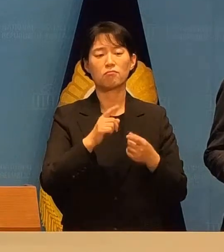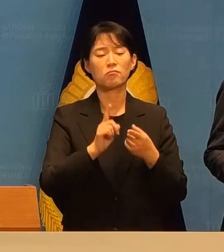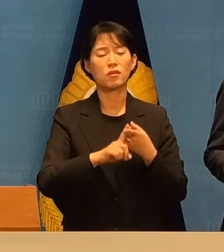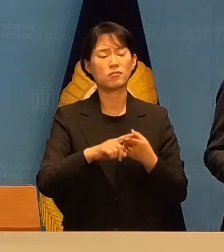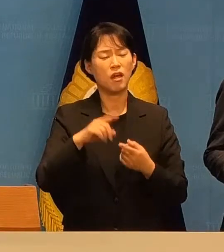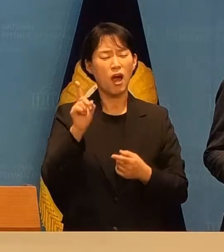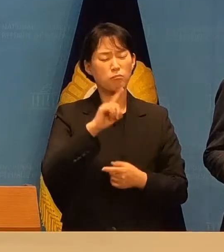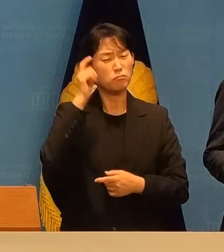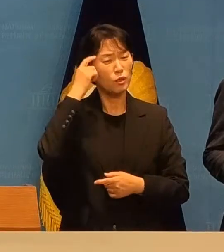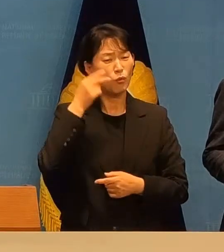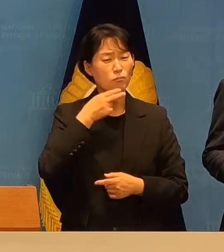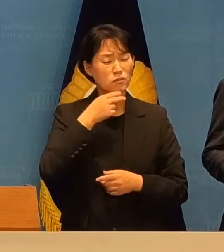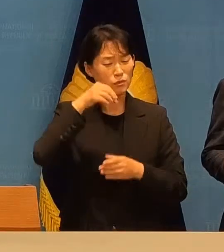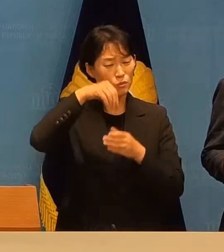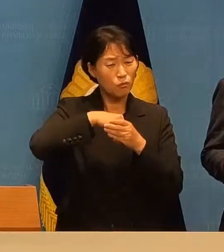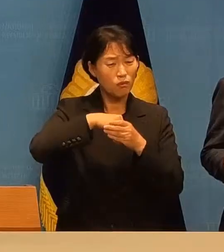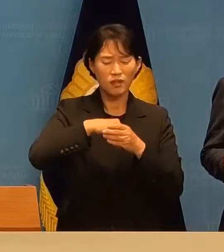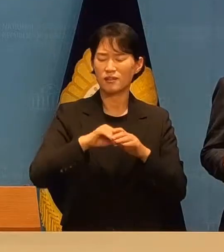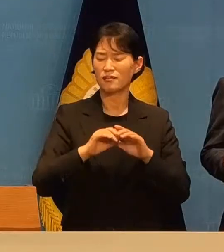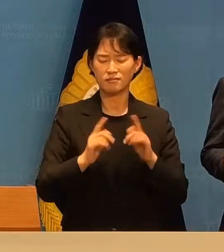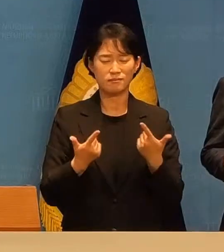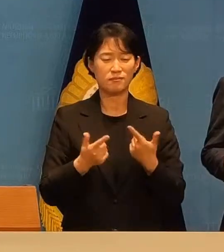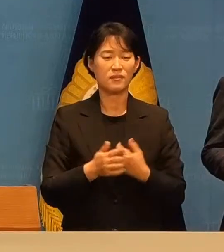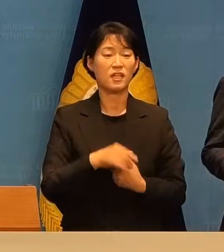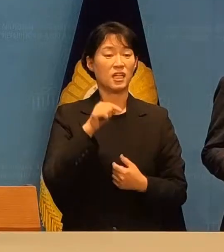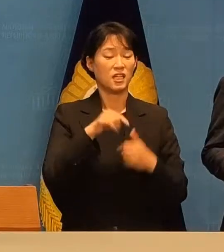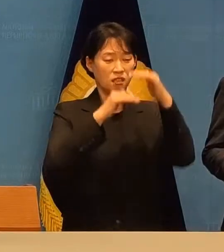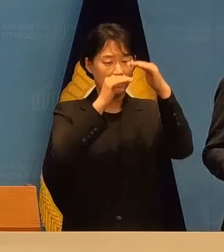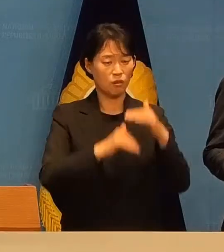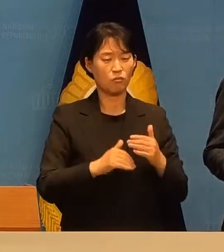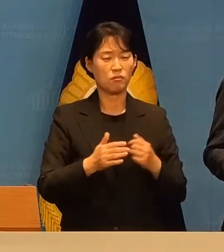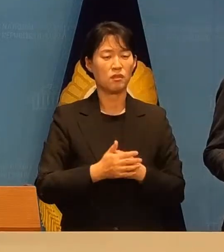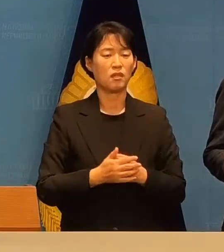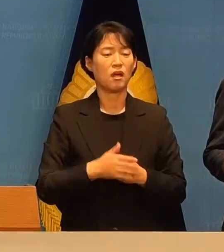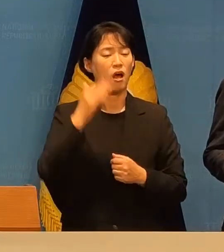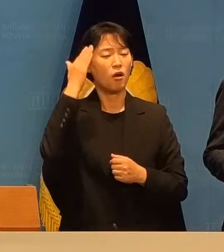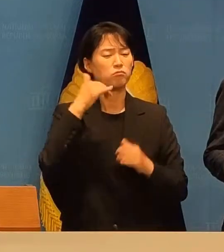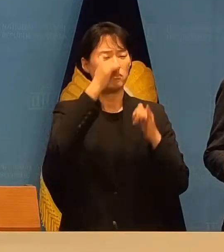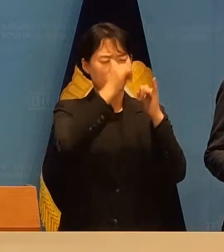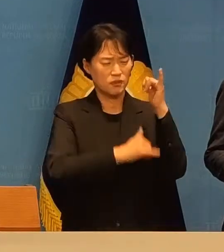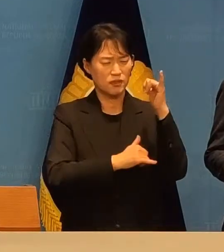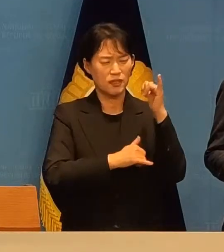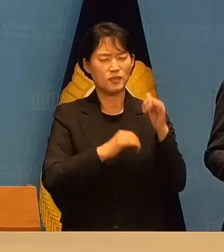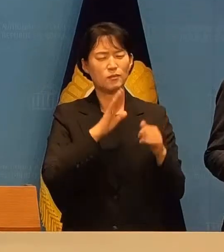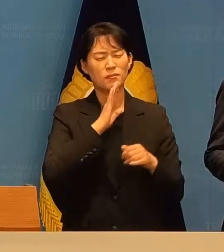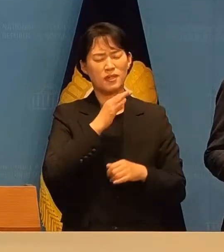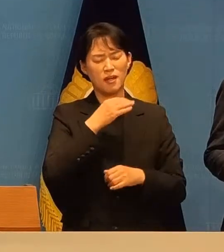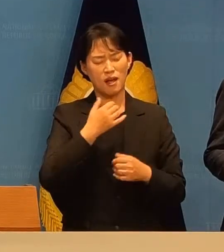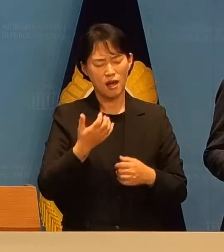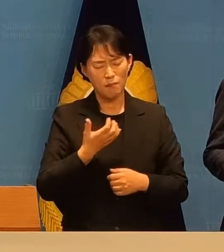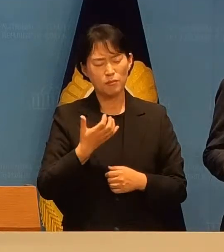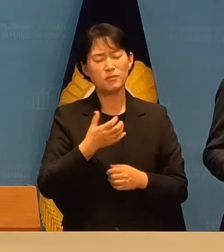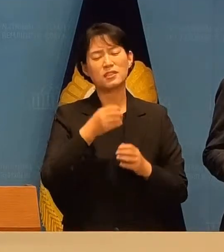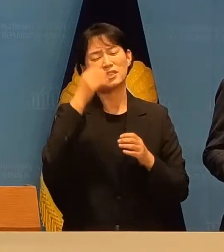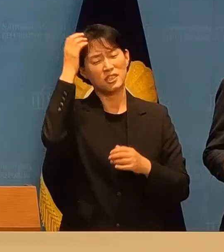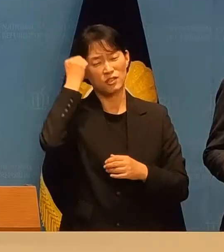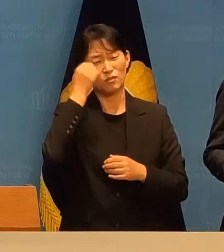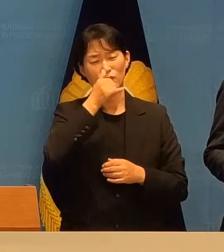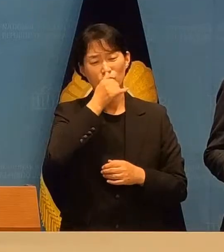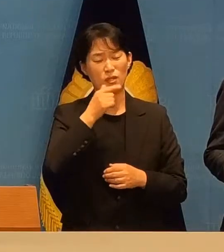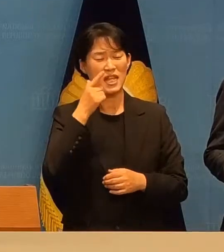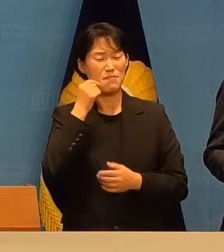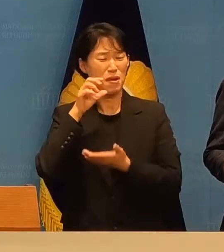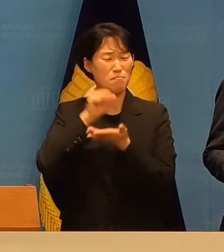없이 넣지 않았습니다. 이 조항은 우리 역사에서 가장 뼈아픈 기억들을 위해 세워졌습니다.